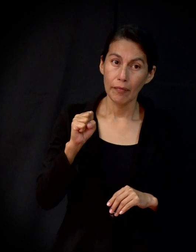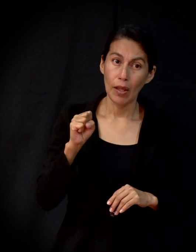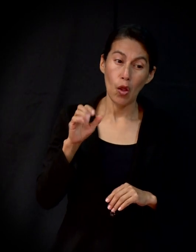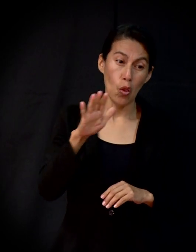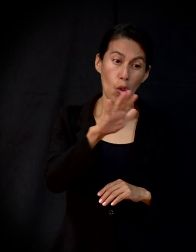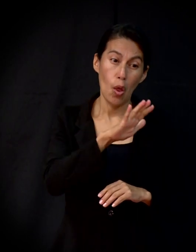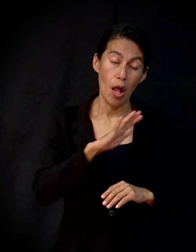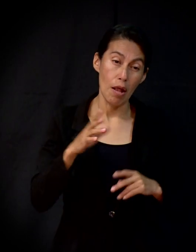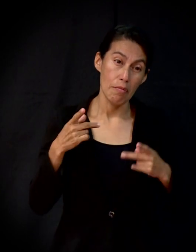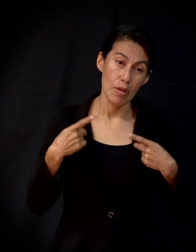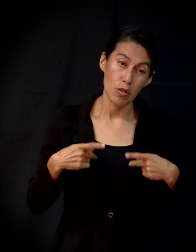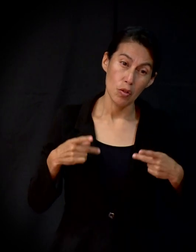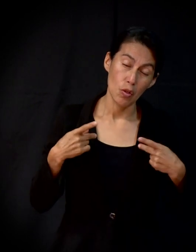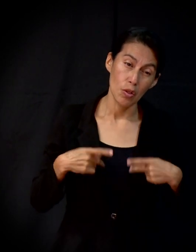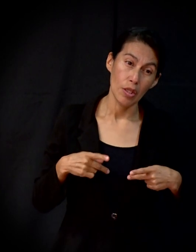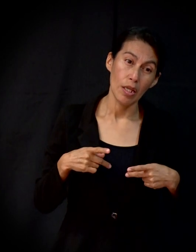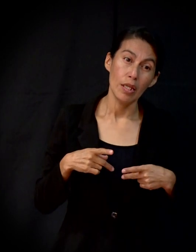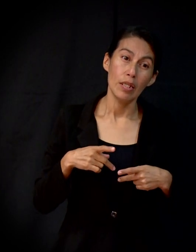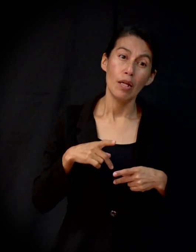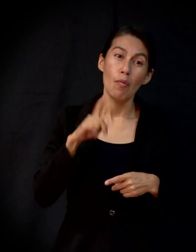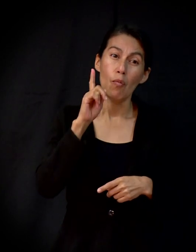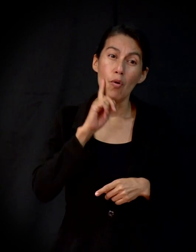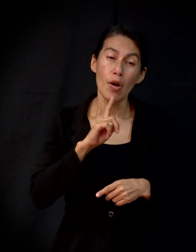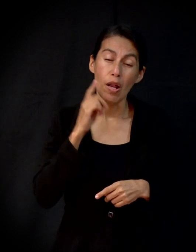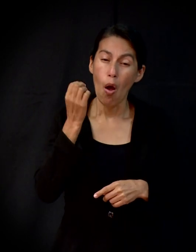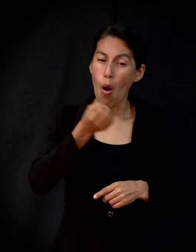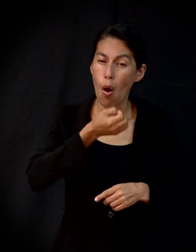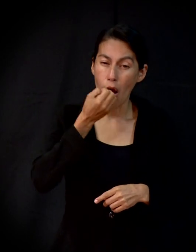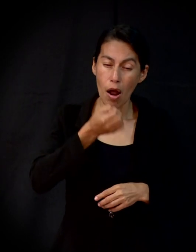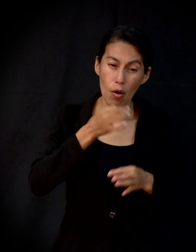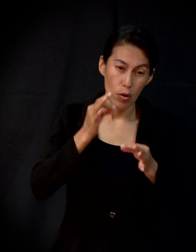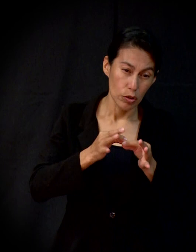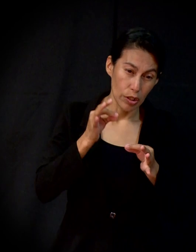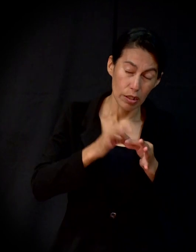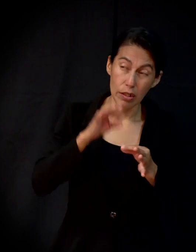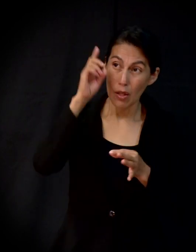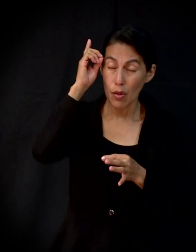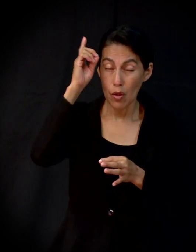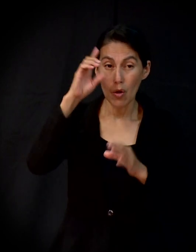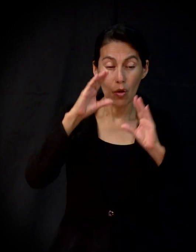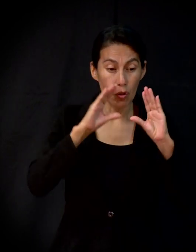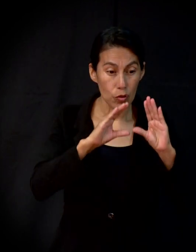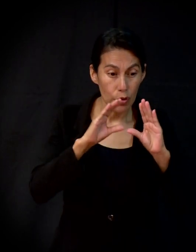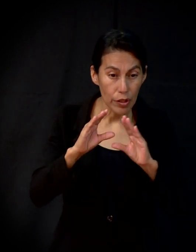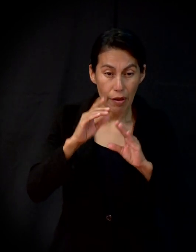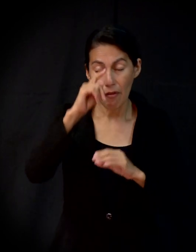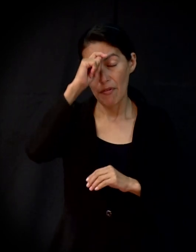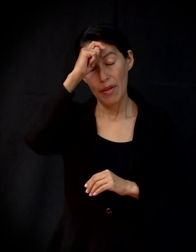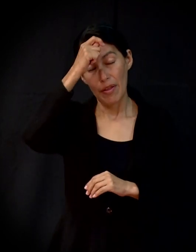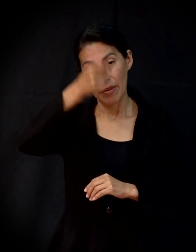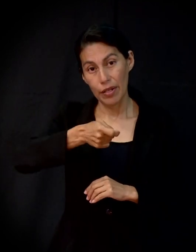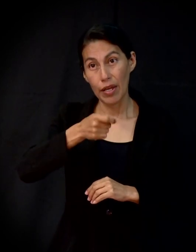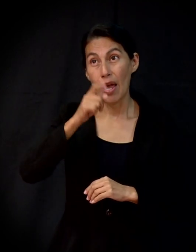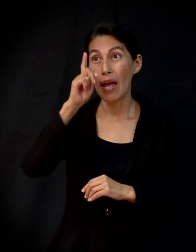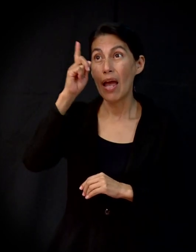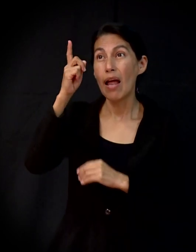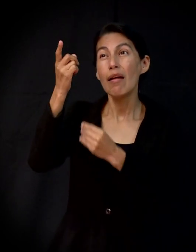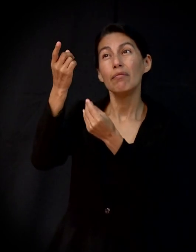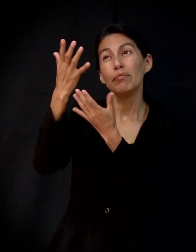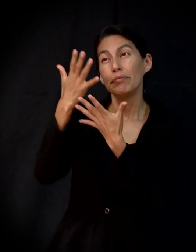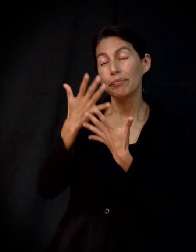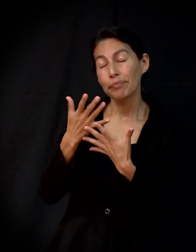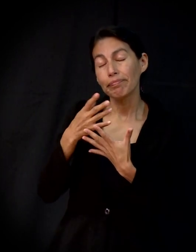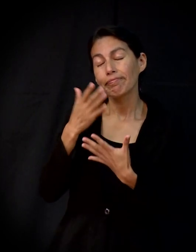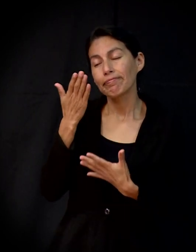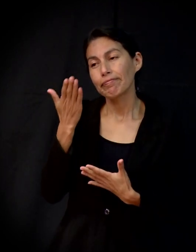y de las guerreras de la oración, y todos los que cuiden y bendiga. Y que por último, que el Eterno tenga bien concederme